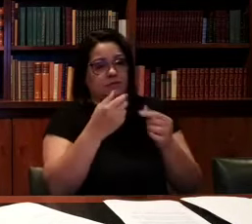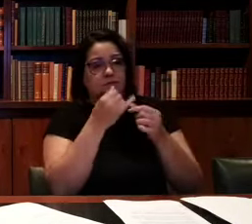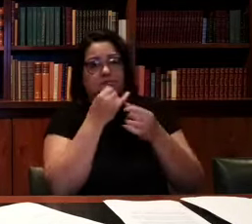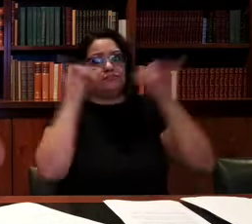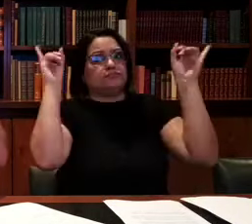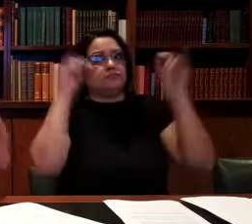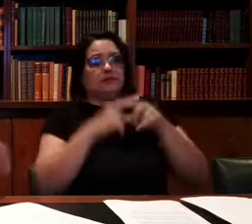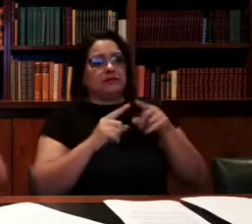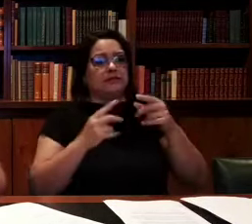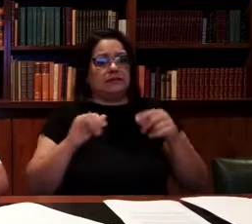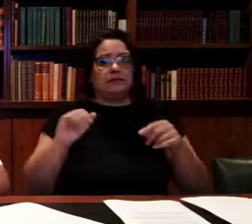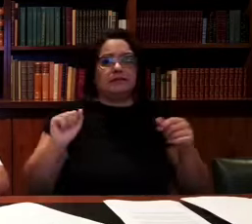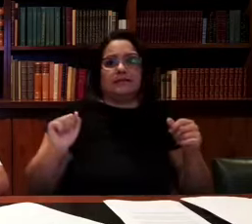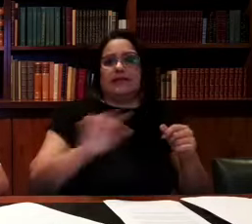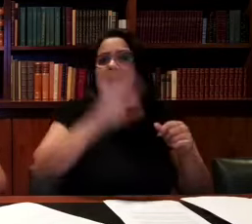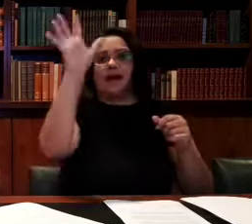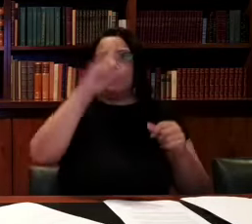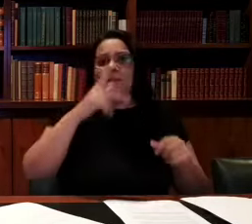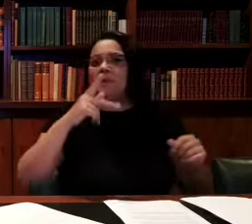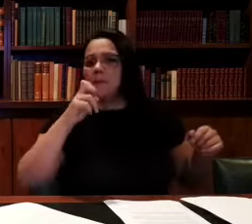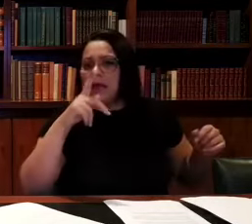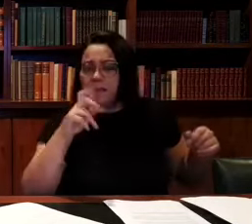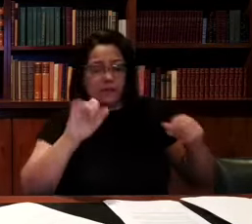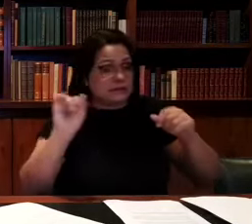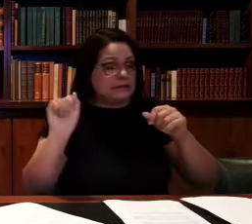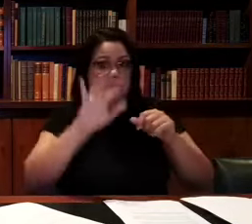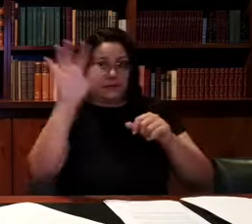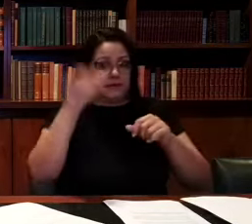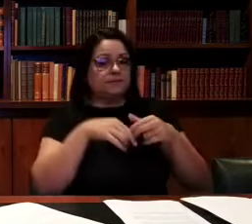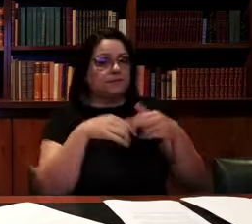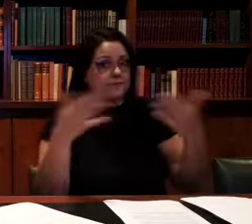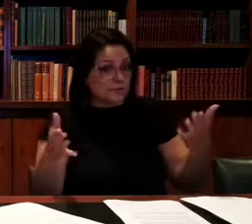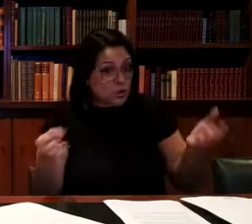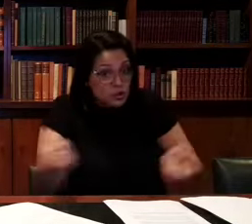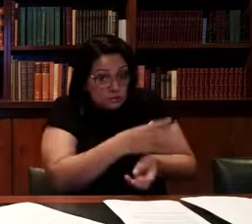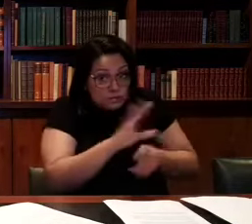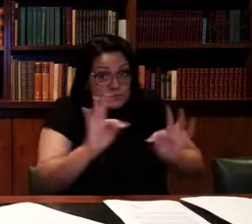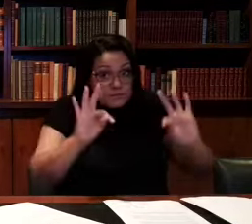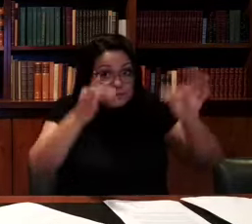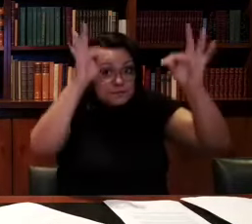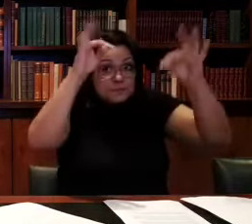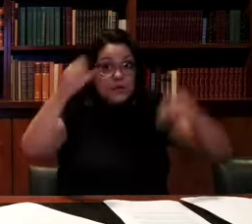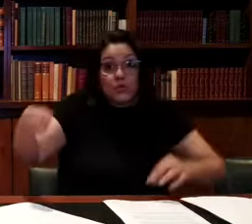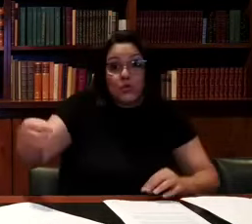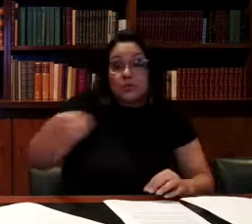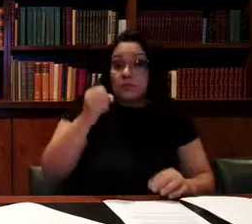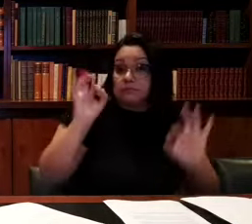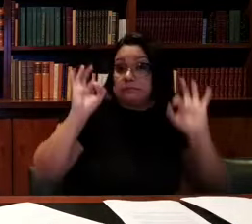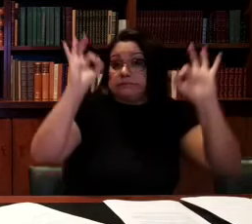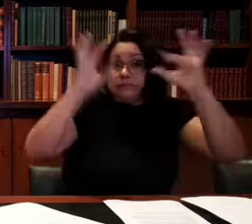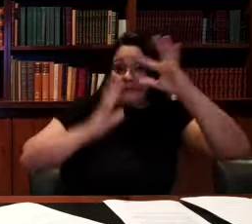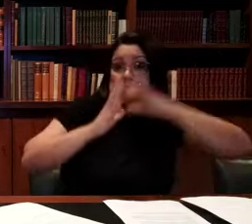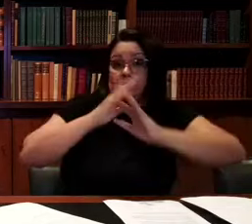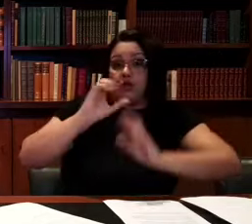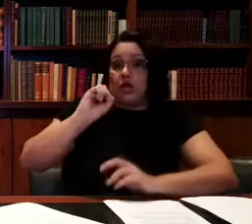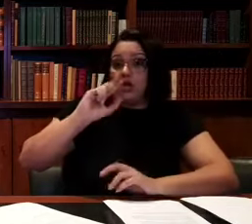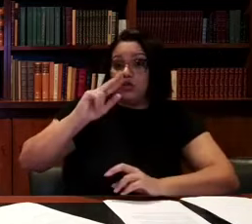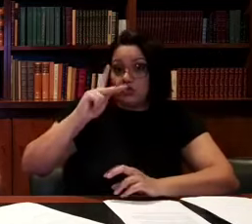choque ou se é o PEP e e o preço explodiu agora com essa nova tecnologia com essa turma e bateria voltando a